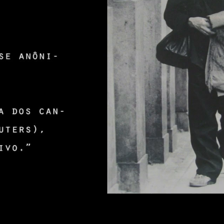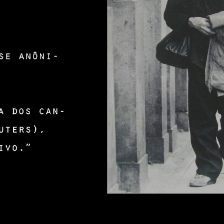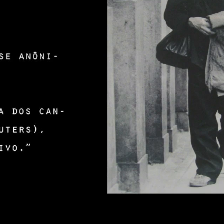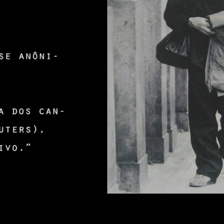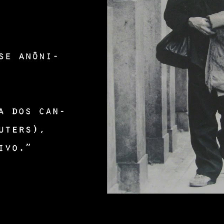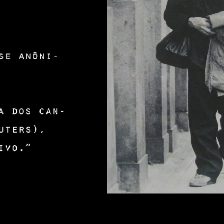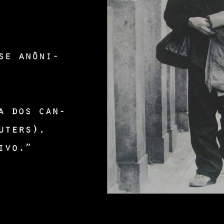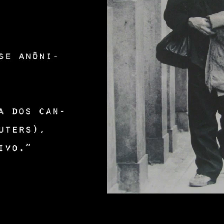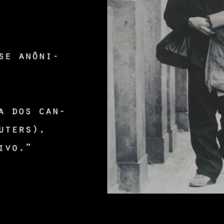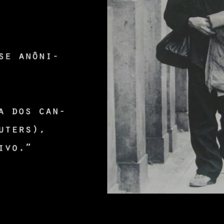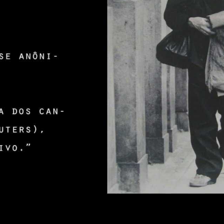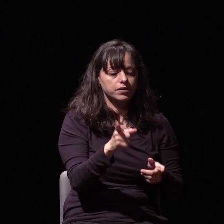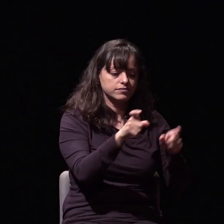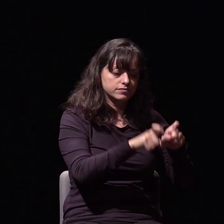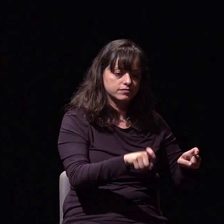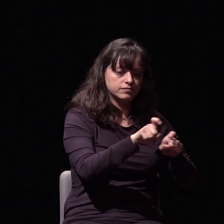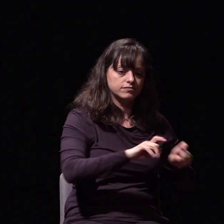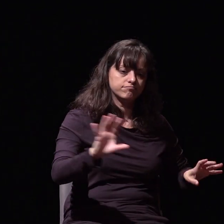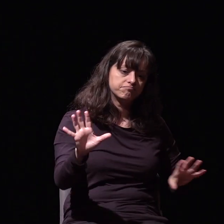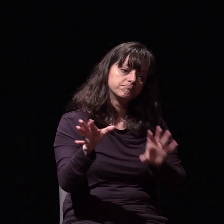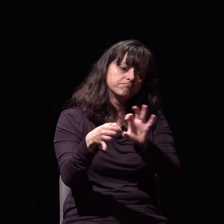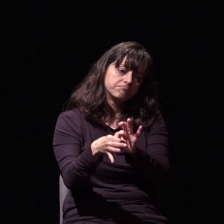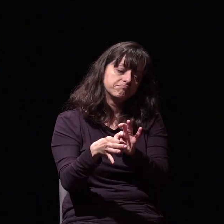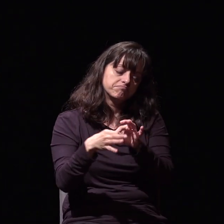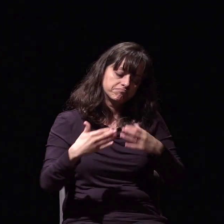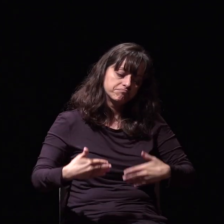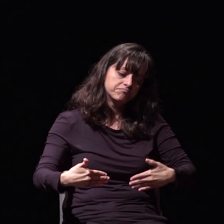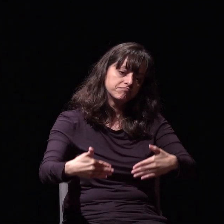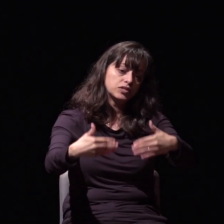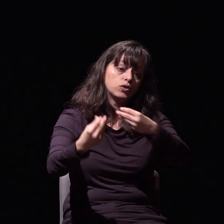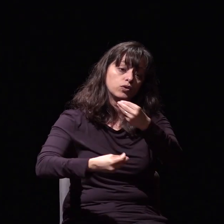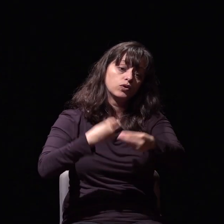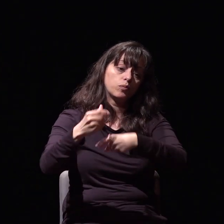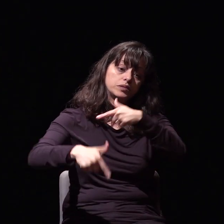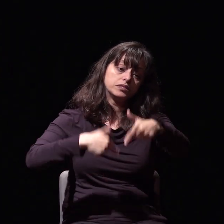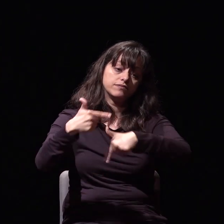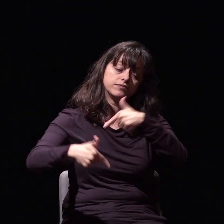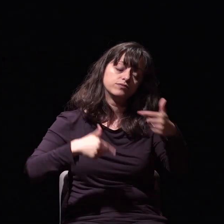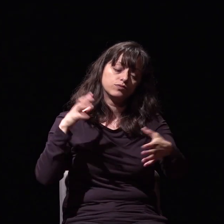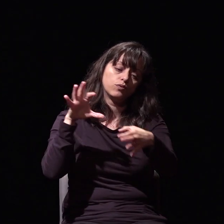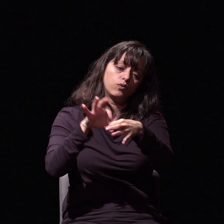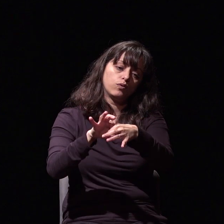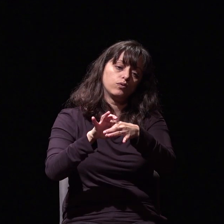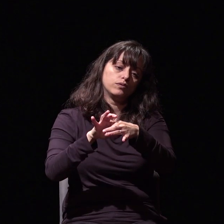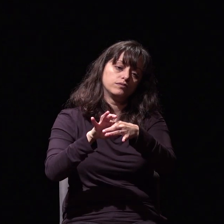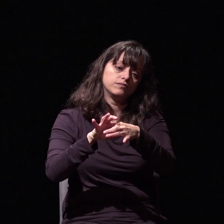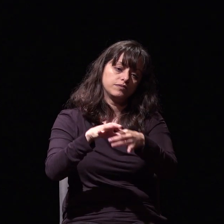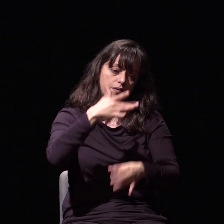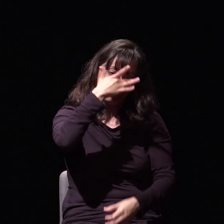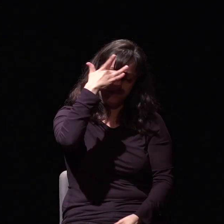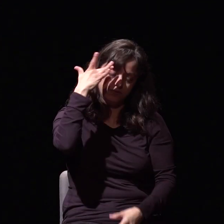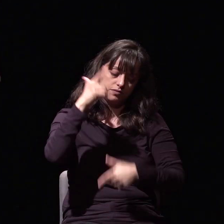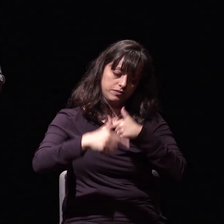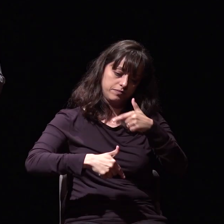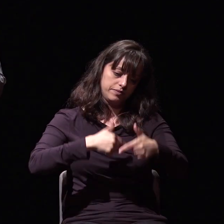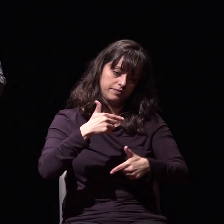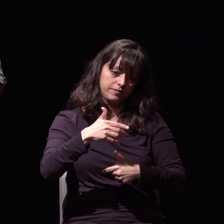controlados por computers, acompanhando em silêncio a realização de um serviço coletivo. Muito obrigada.